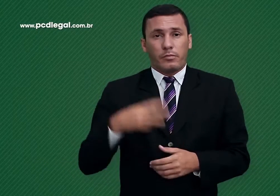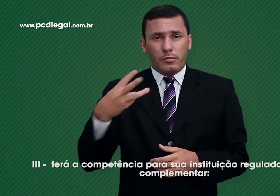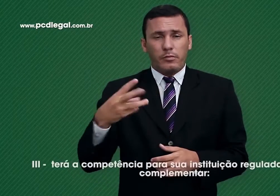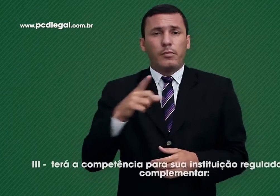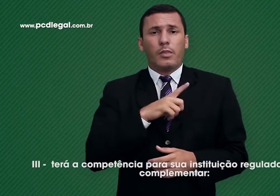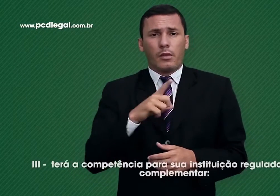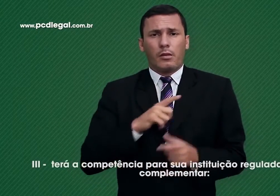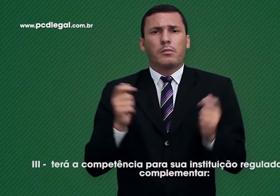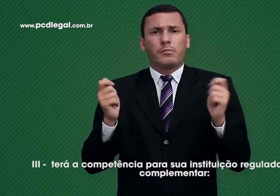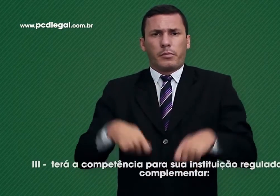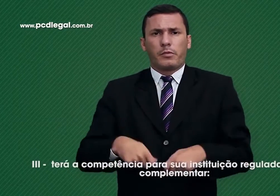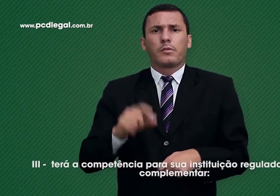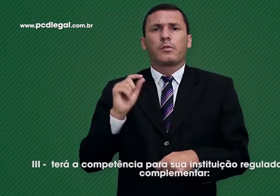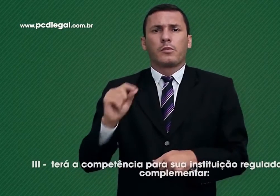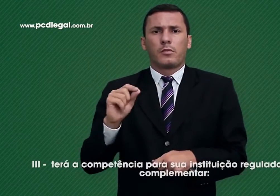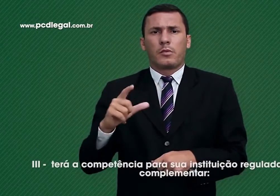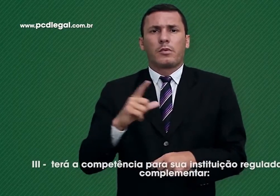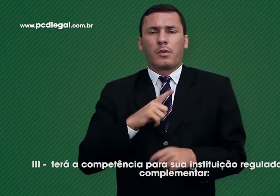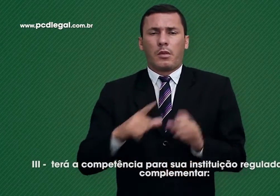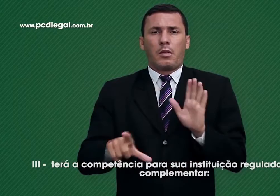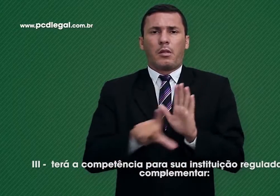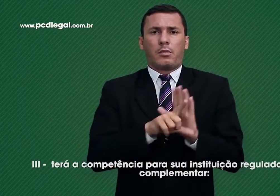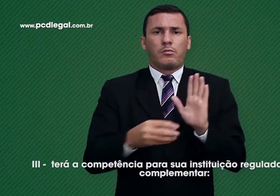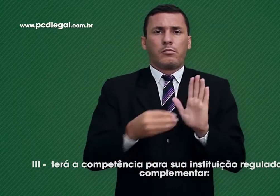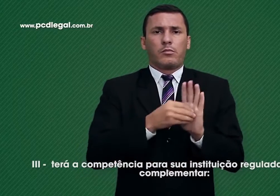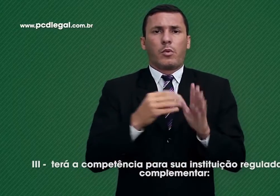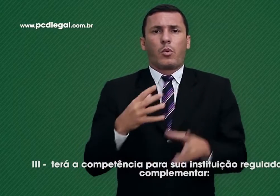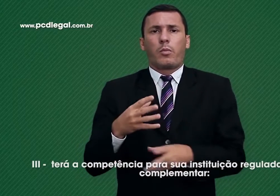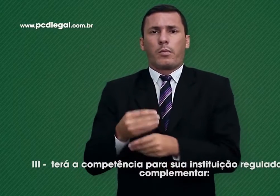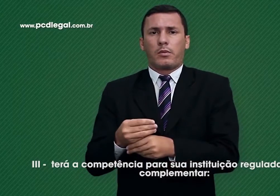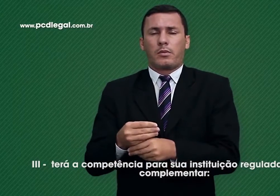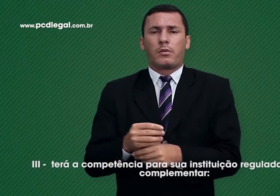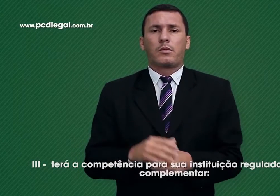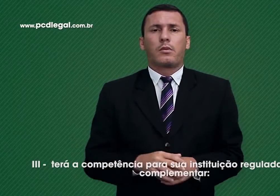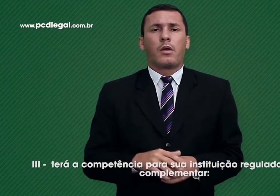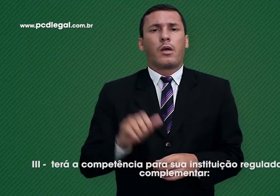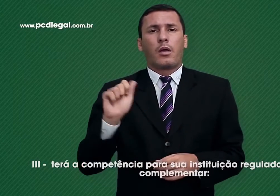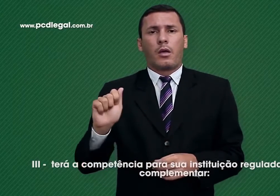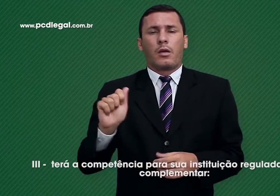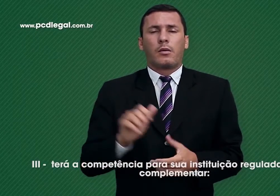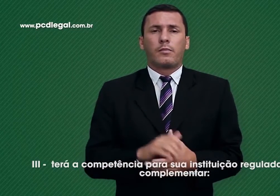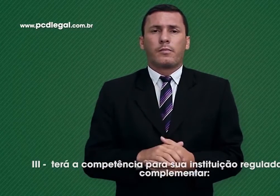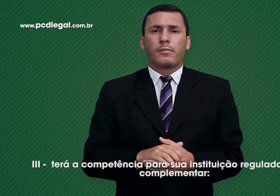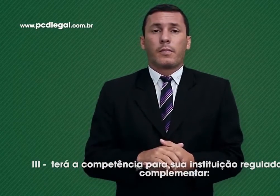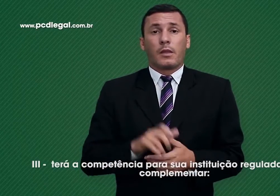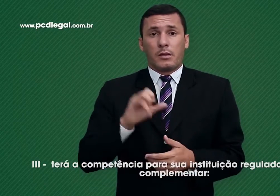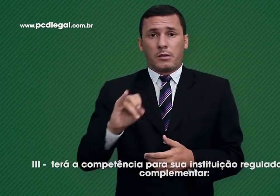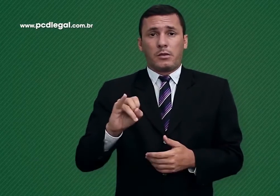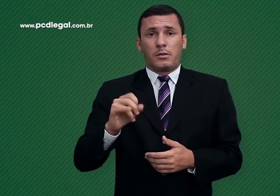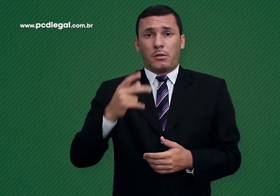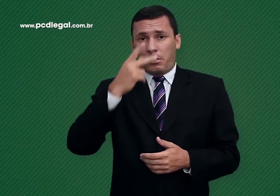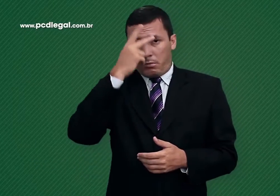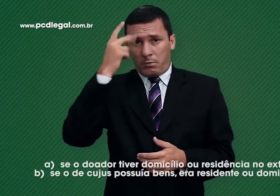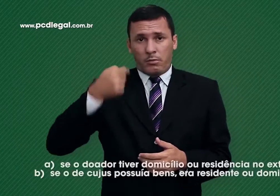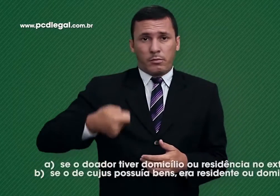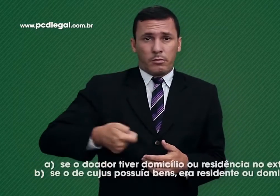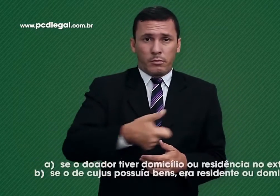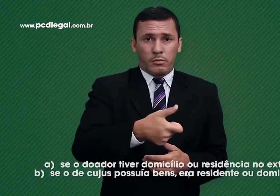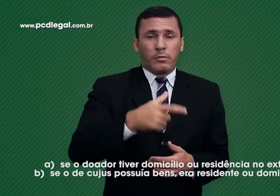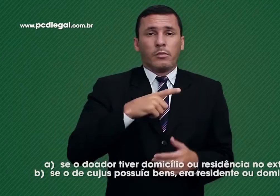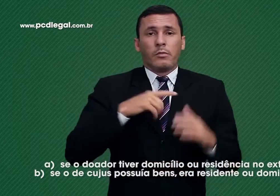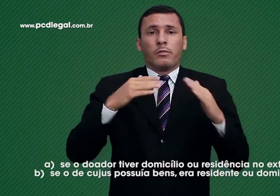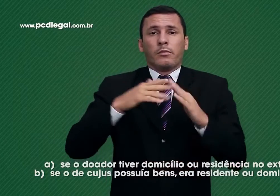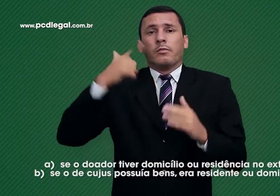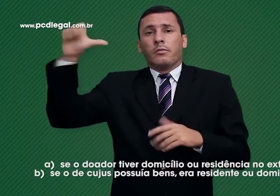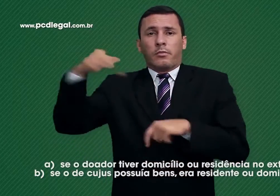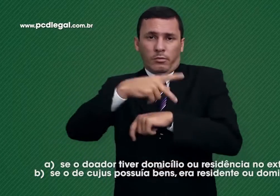Federal. 3. Terá competência para sua instituição regulada por lei complementar. A.